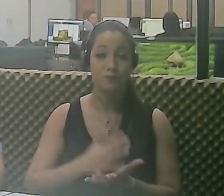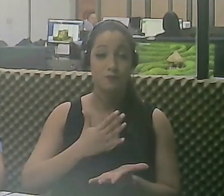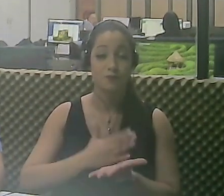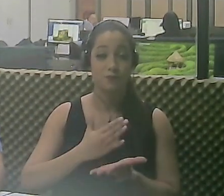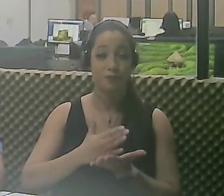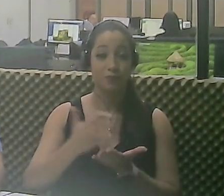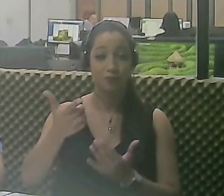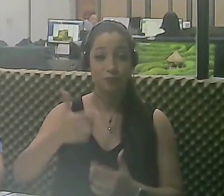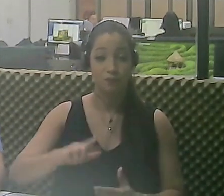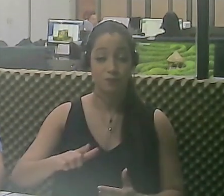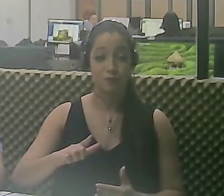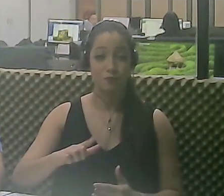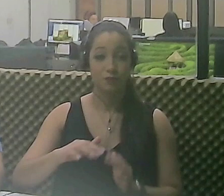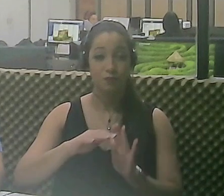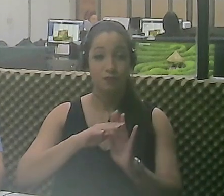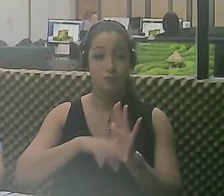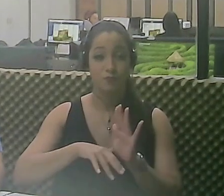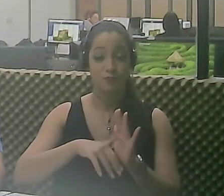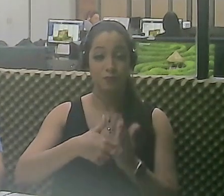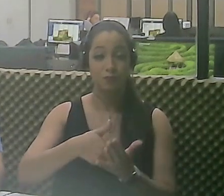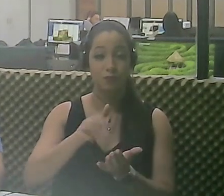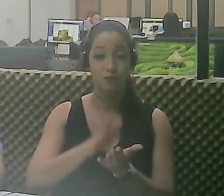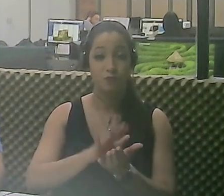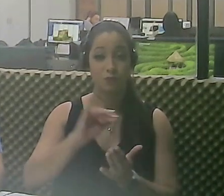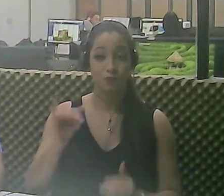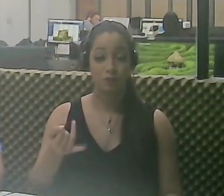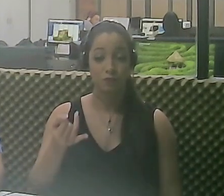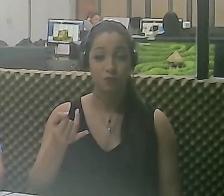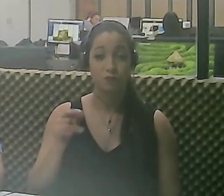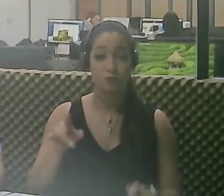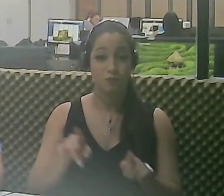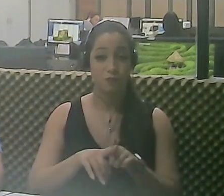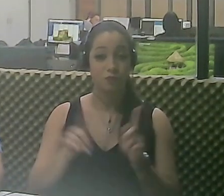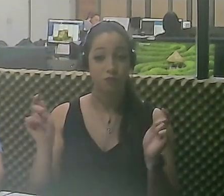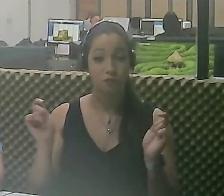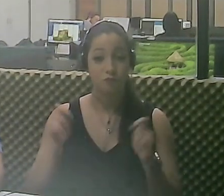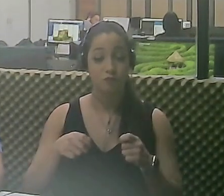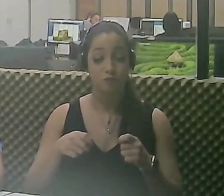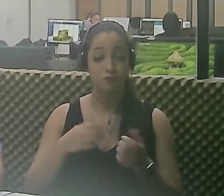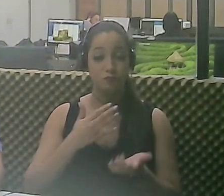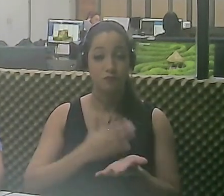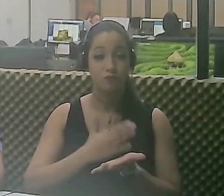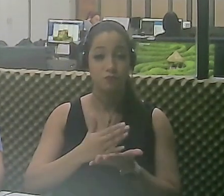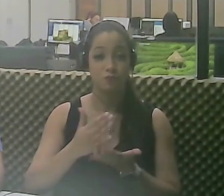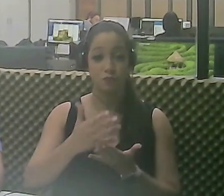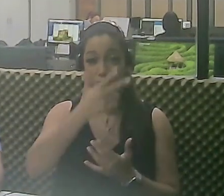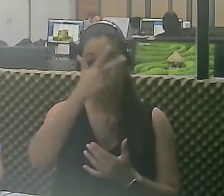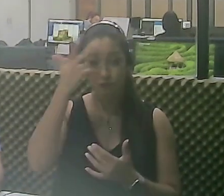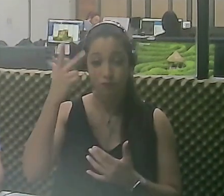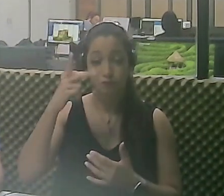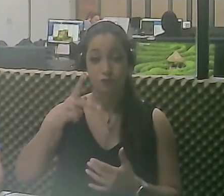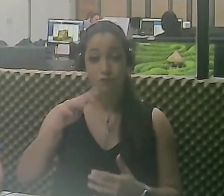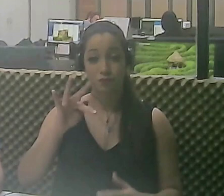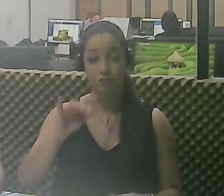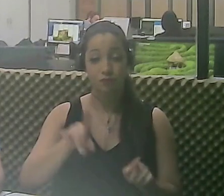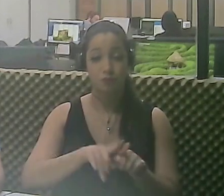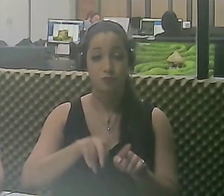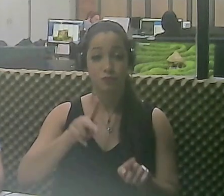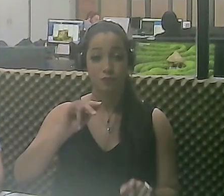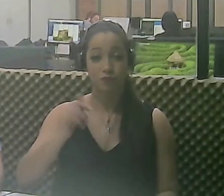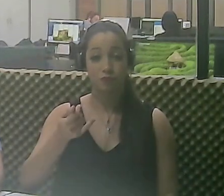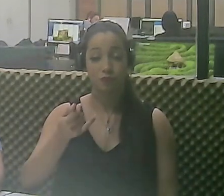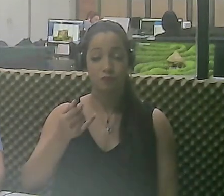refinanciamentos, serão oferecidos descontos sobre multas e juros, além da possibilidade de parcelamento para pessoas físicas e